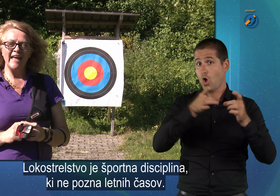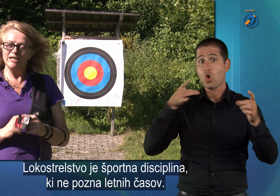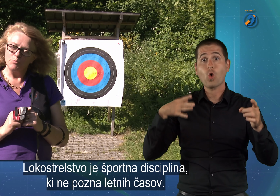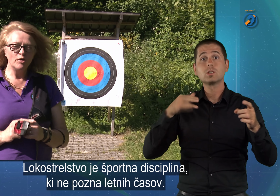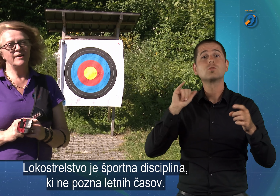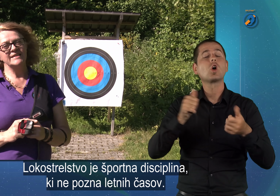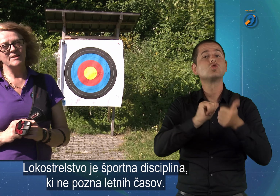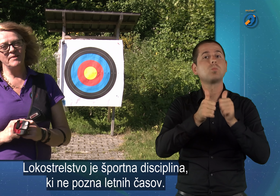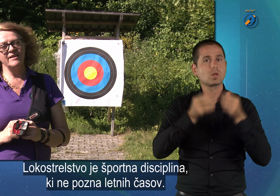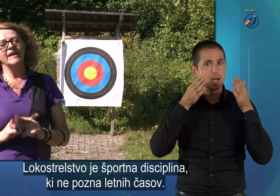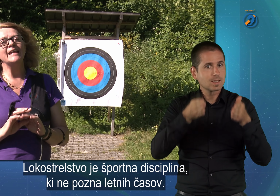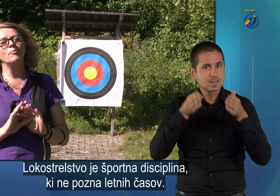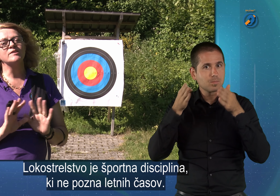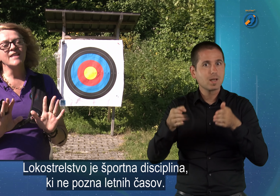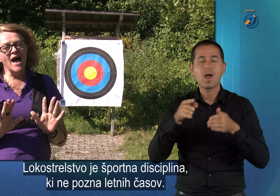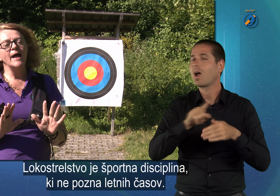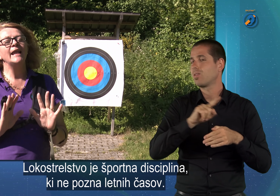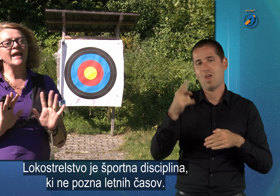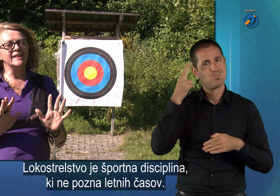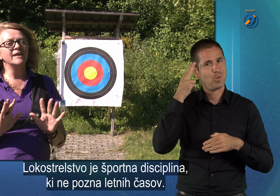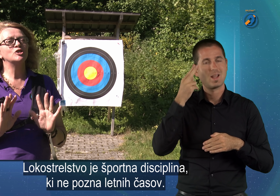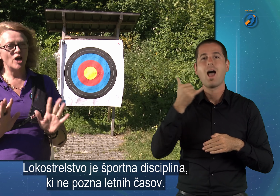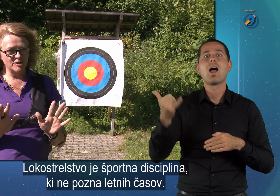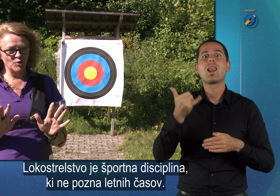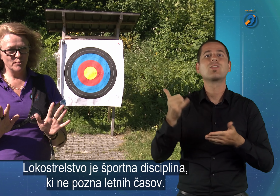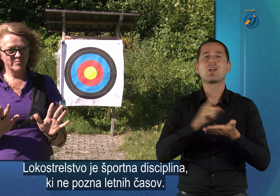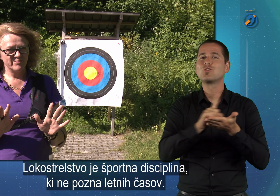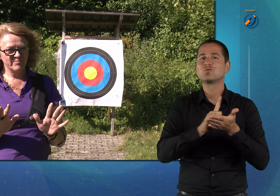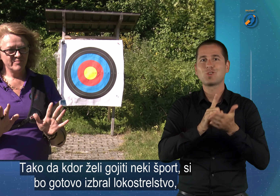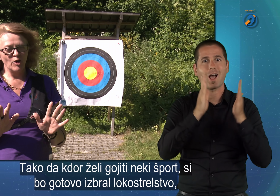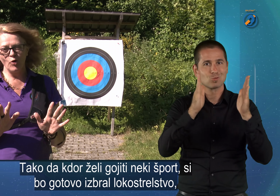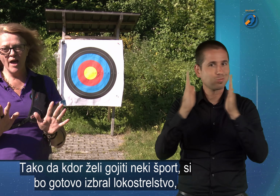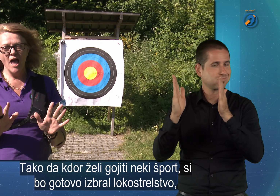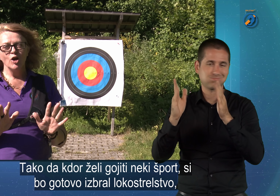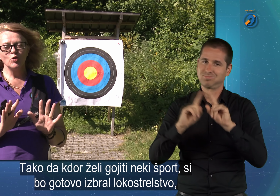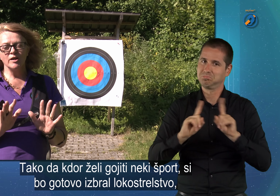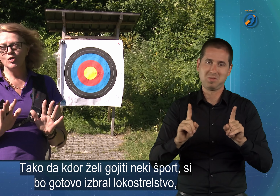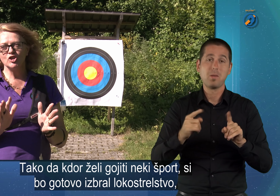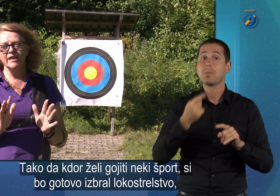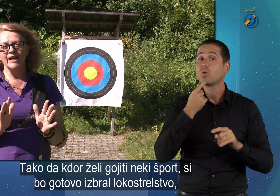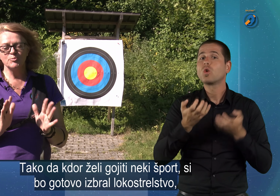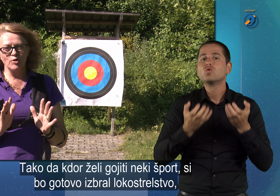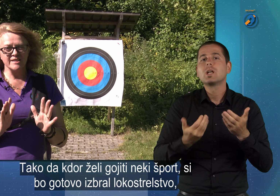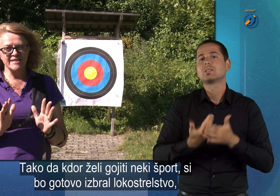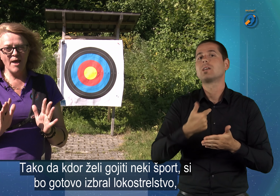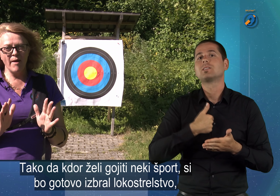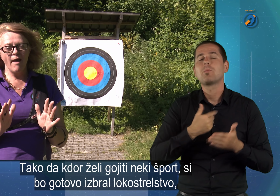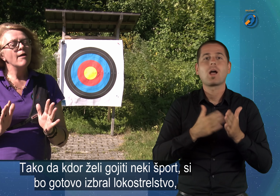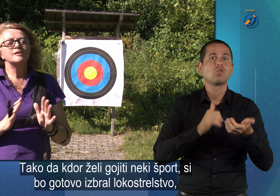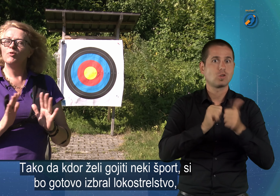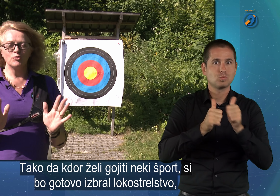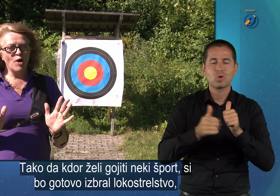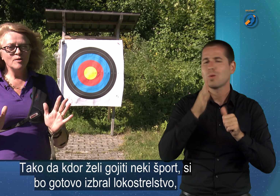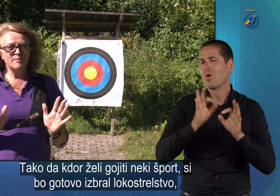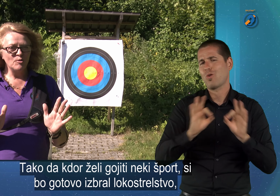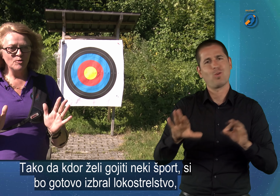Lokostrelstvo je športna disciplina, ki ne pozna letnih časov. Tako da, kdor želi nek šport za sebe,